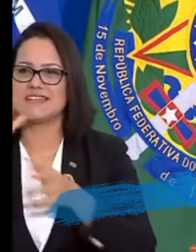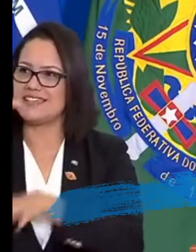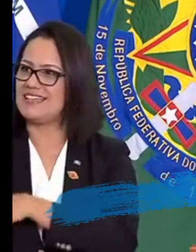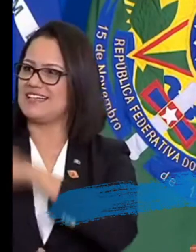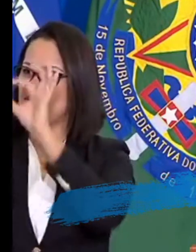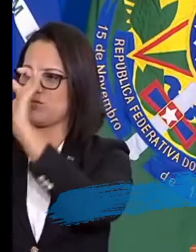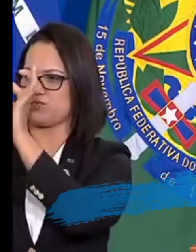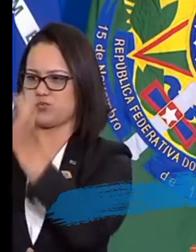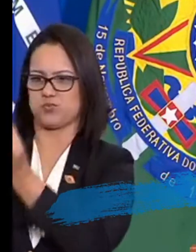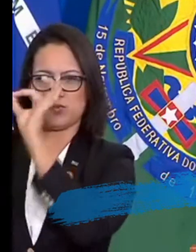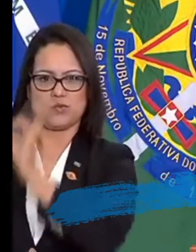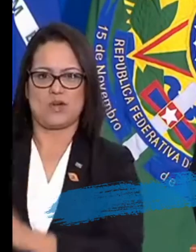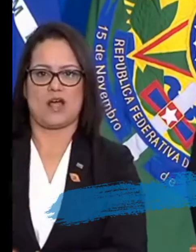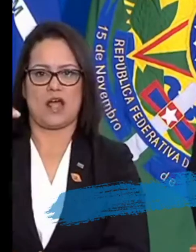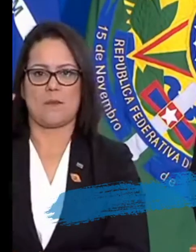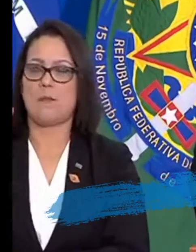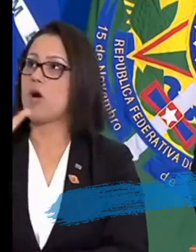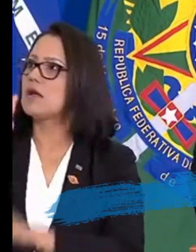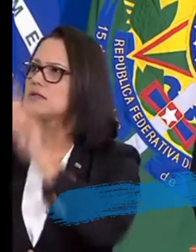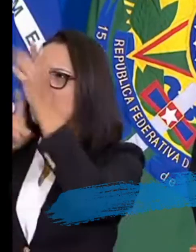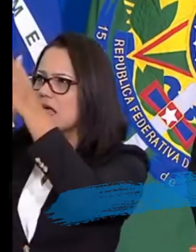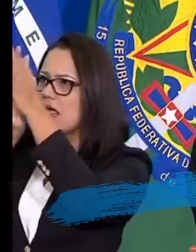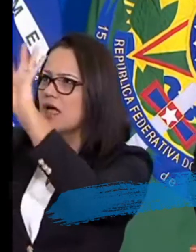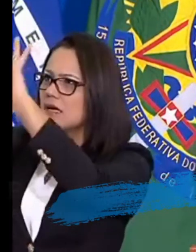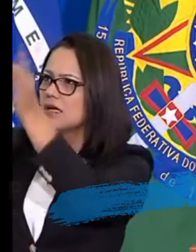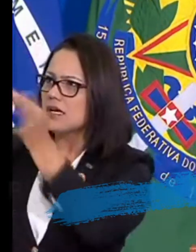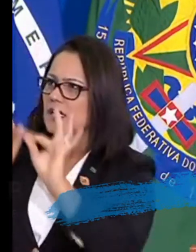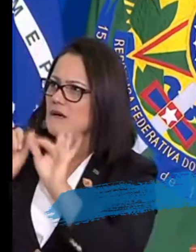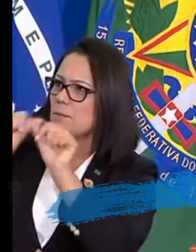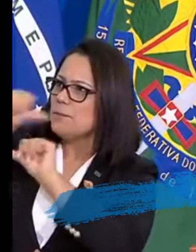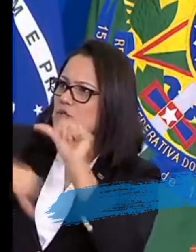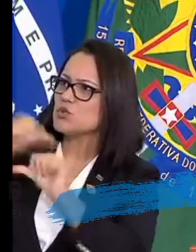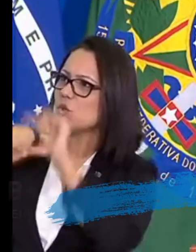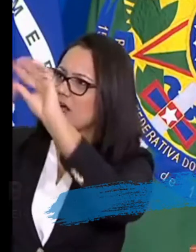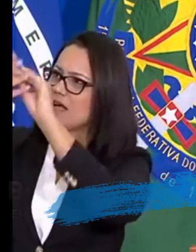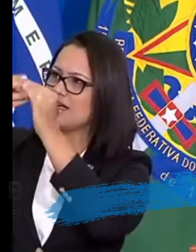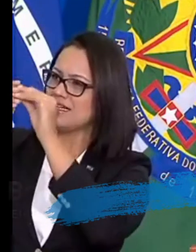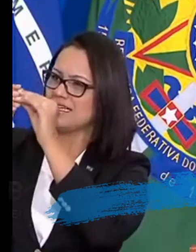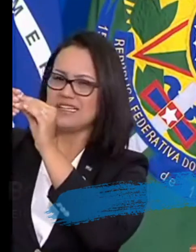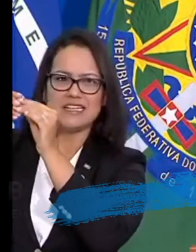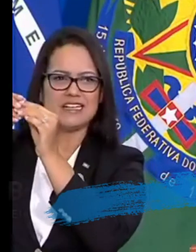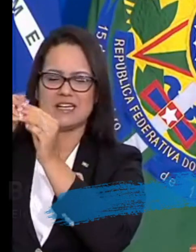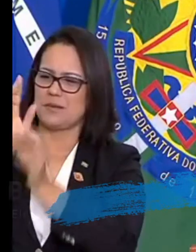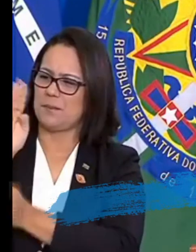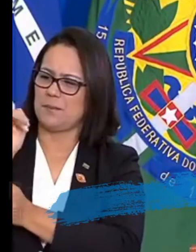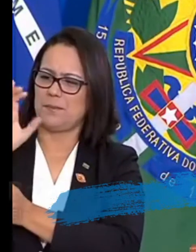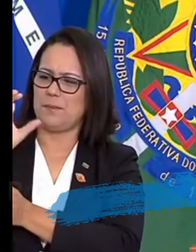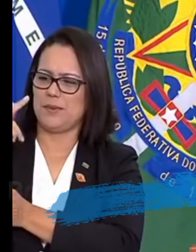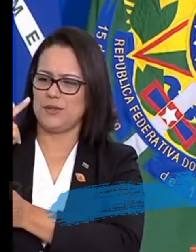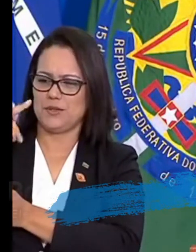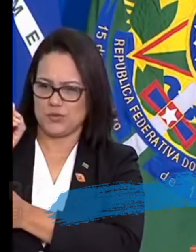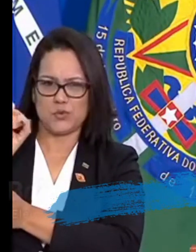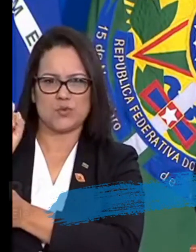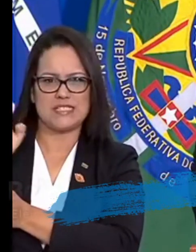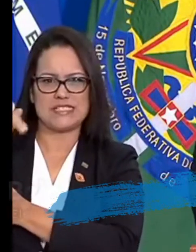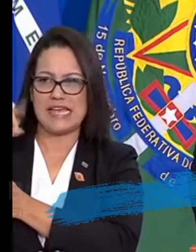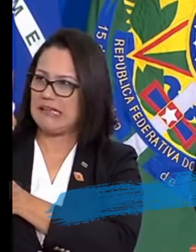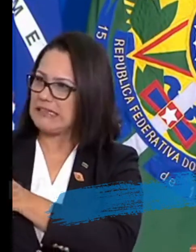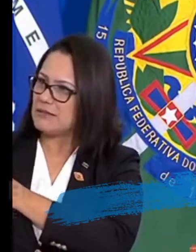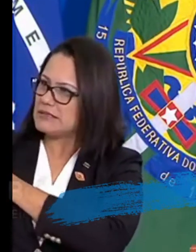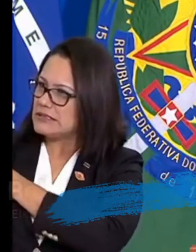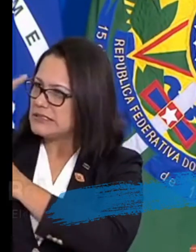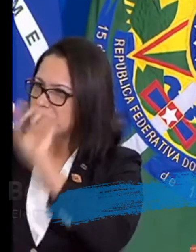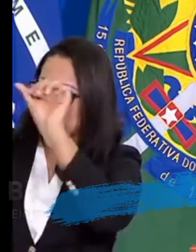fio com grafeno que mais ainda para terminar na